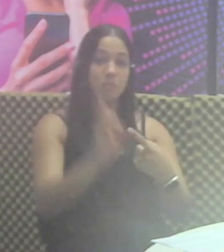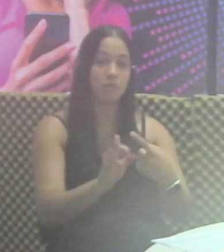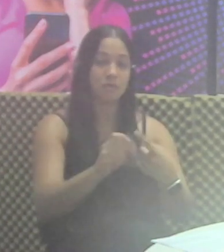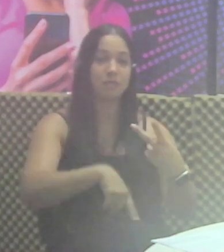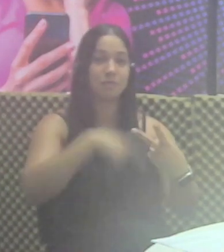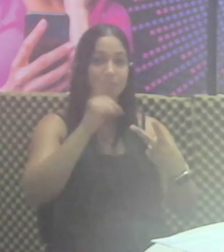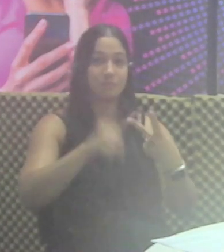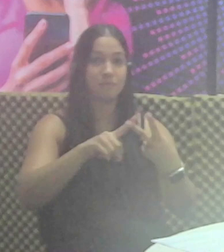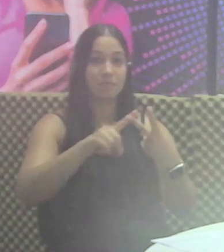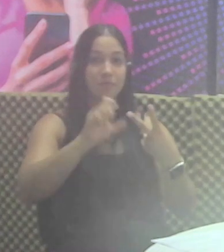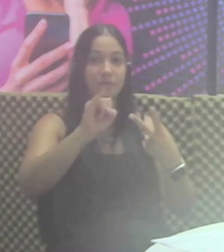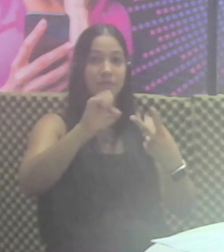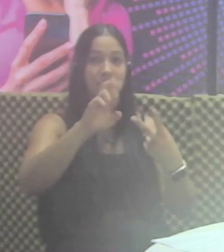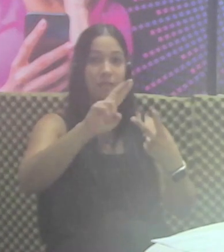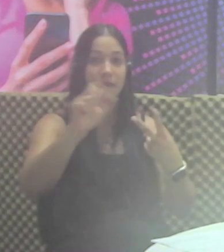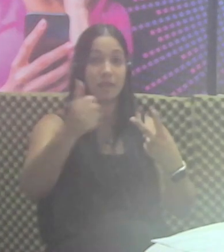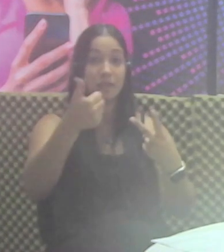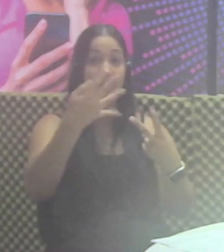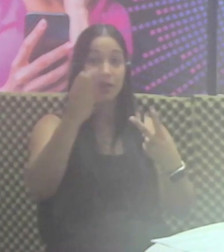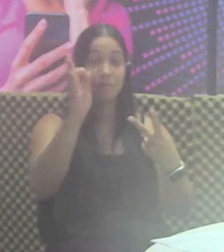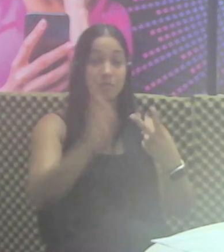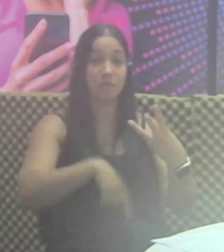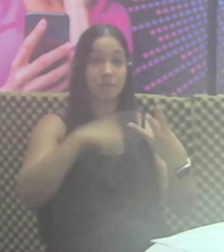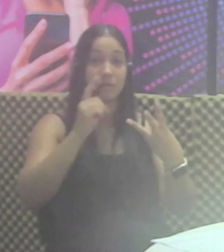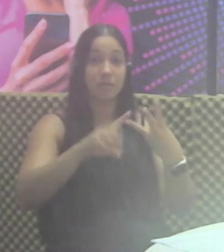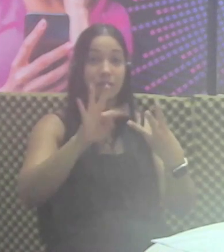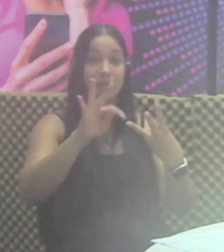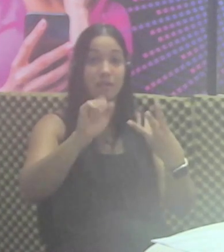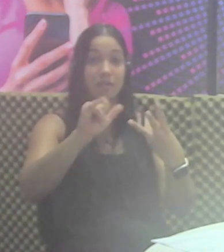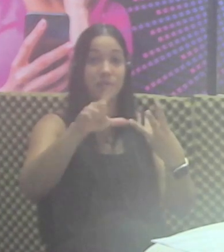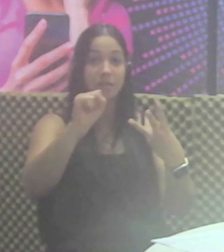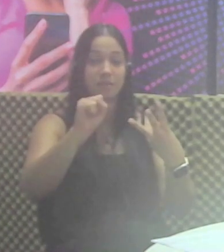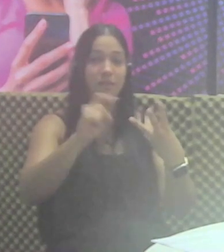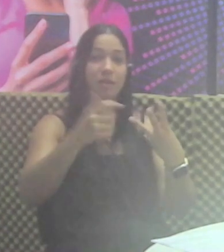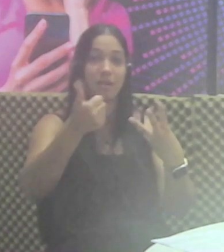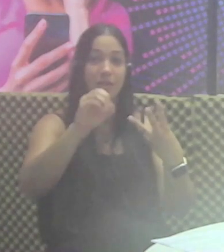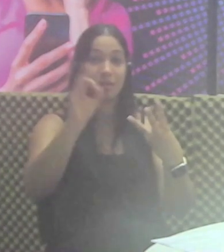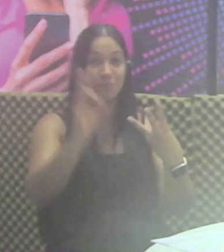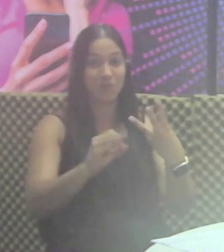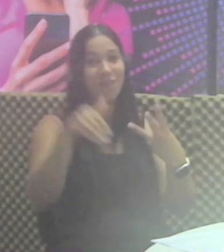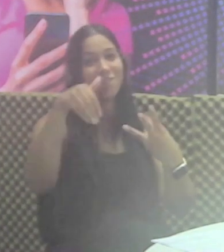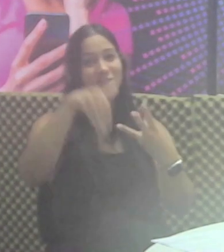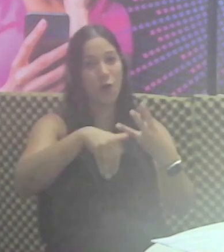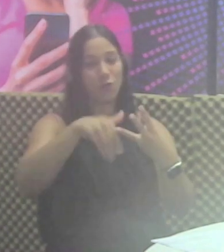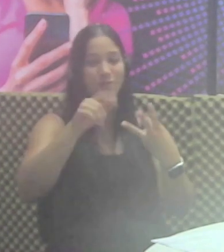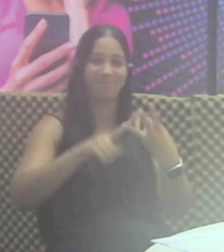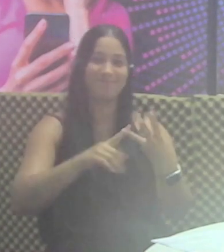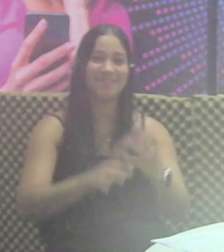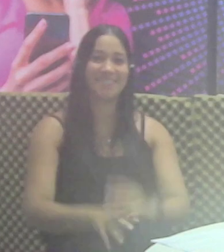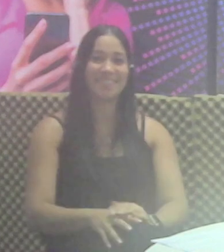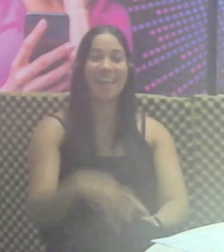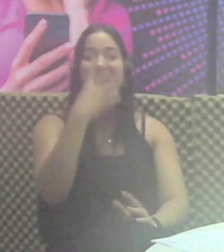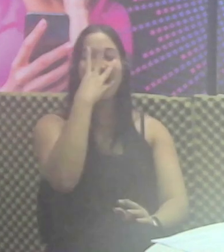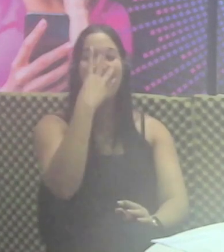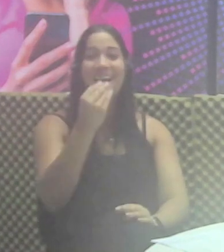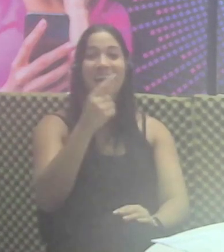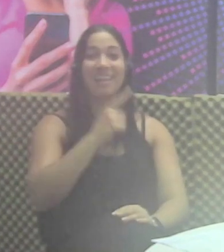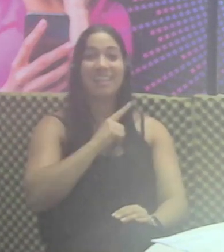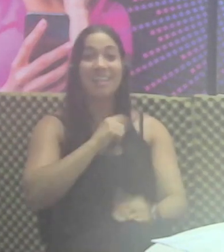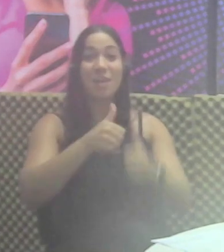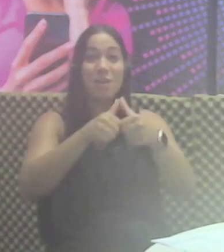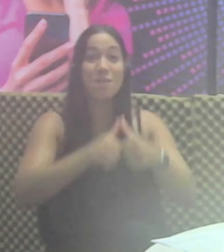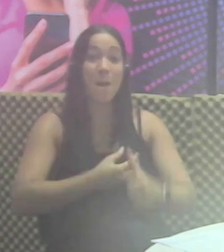votos, Sierra, com 14%, e Tails, que obteve 10% dos votos. A raposinha está alocada no